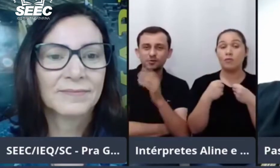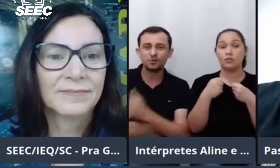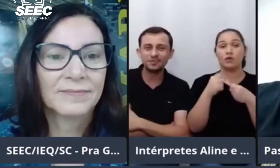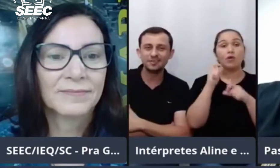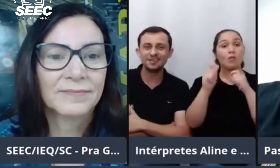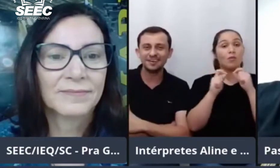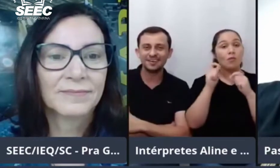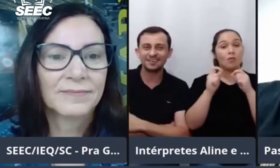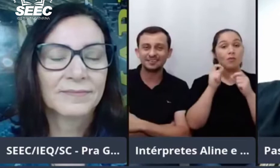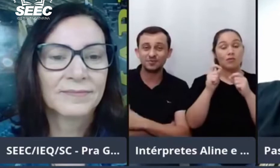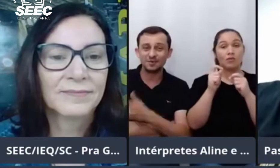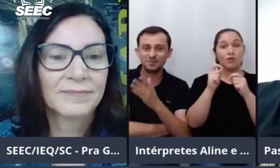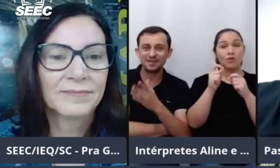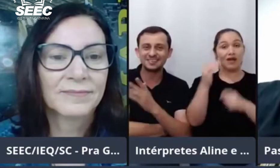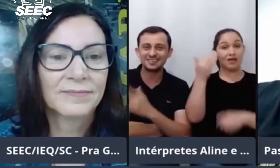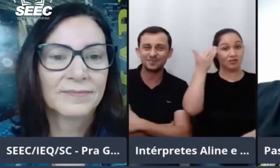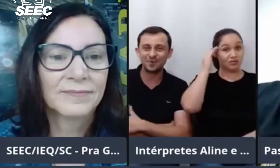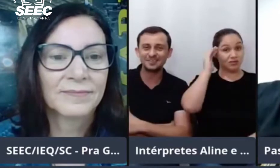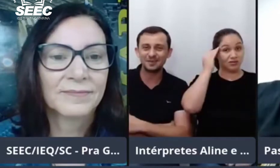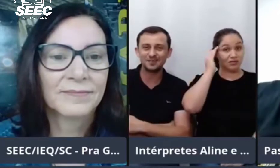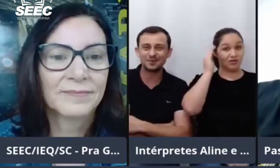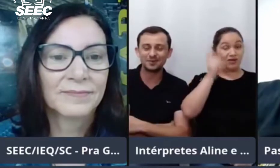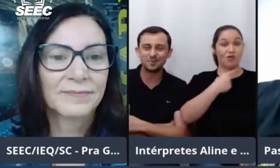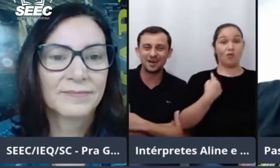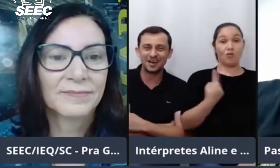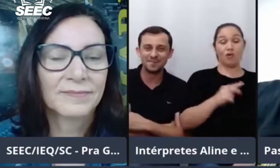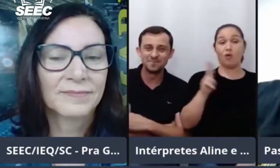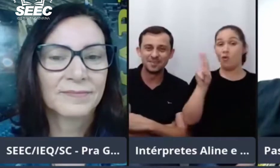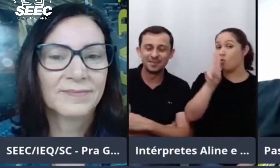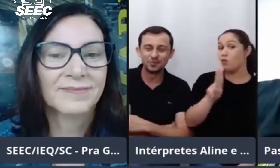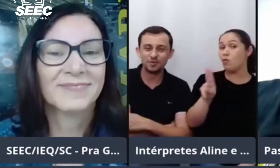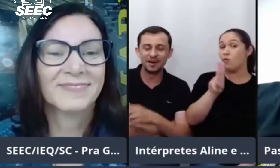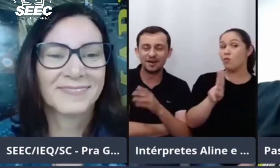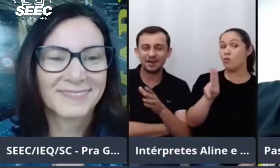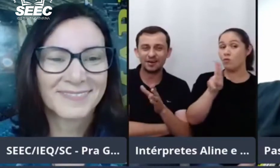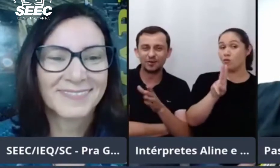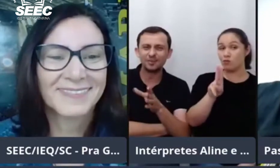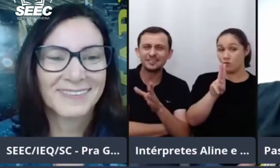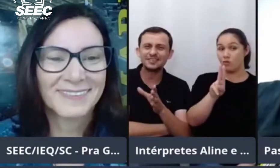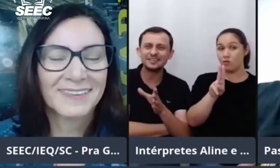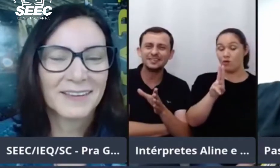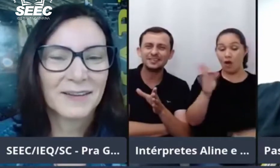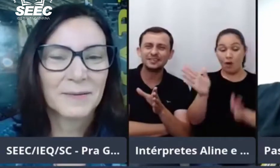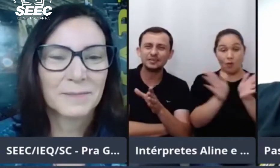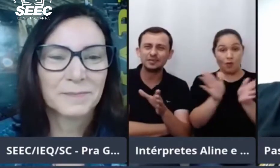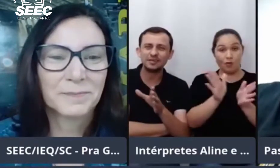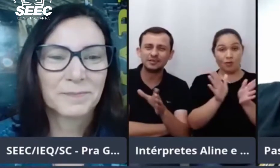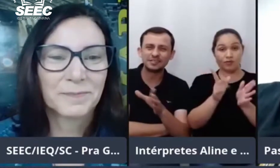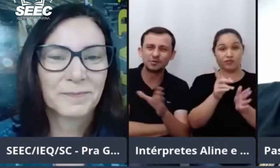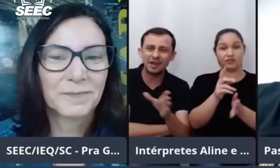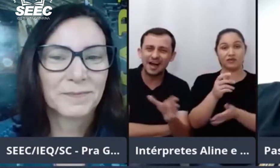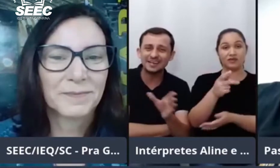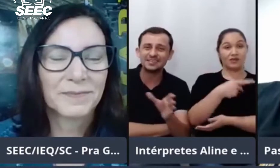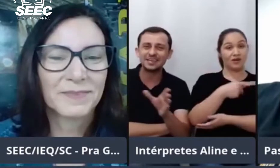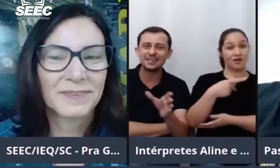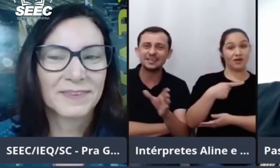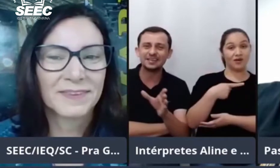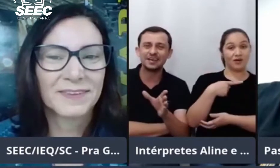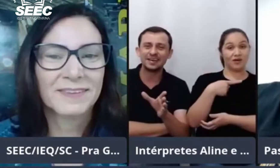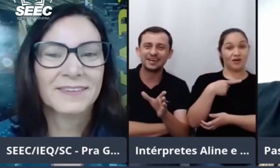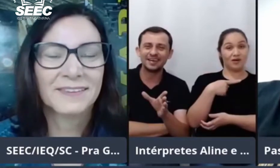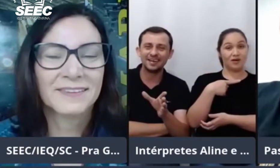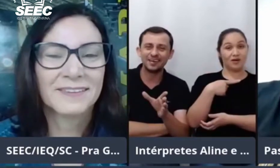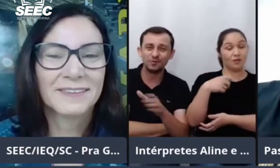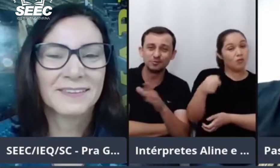né? O pastor Roni teve uma experiência forte, né, pastor, numa loja de celulares